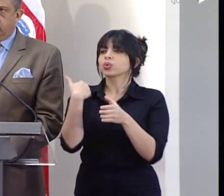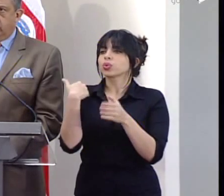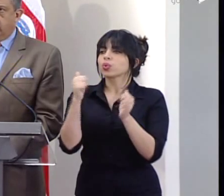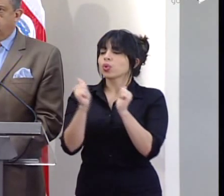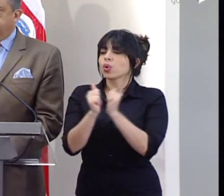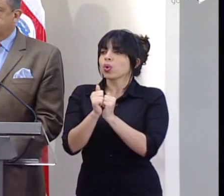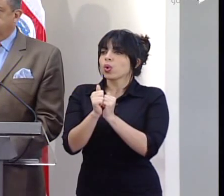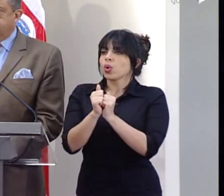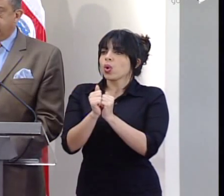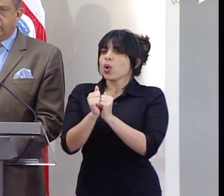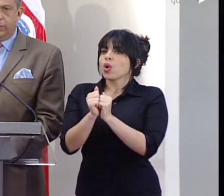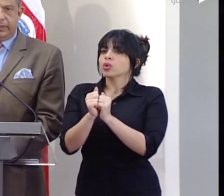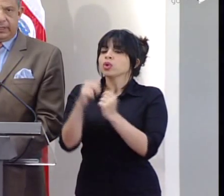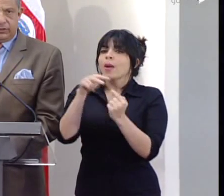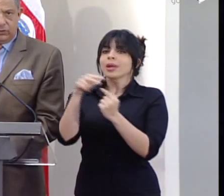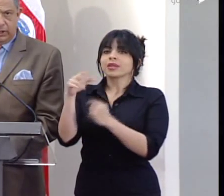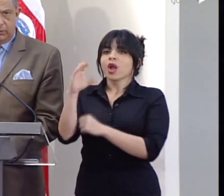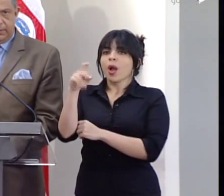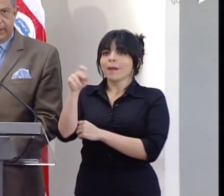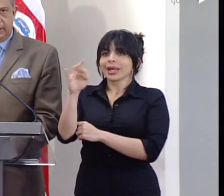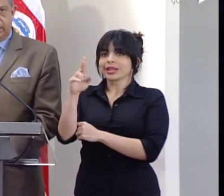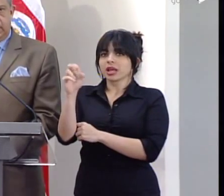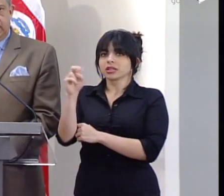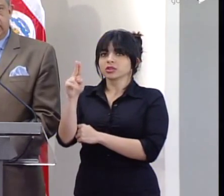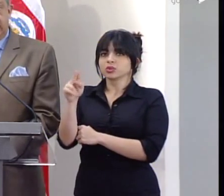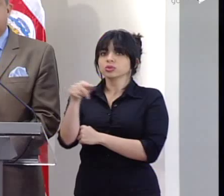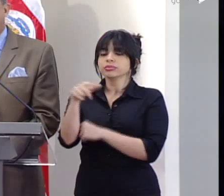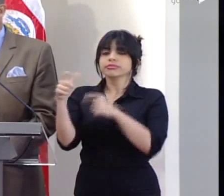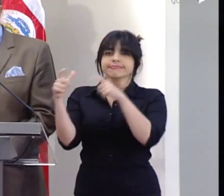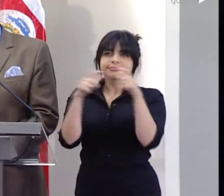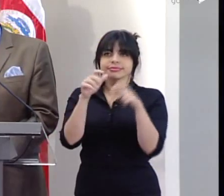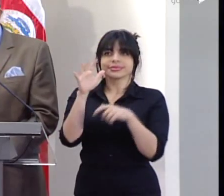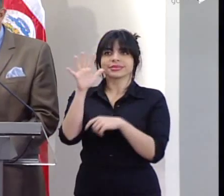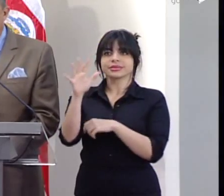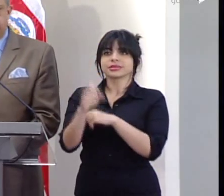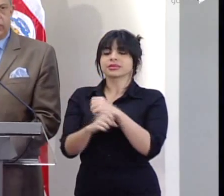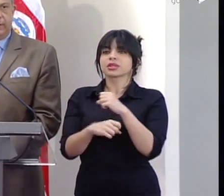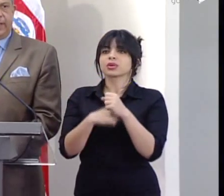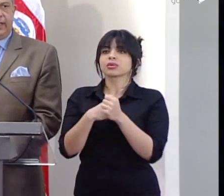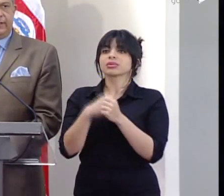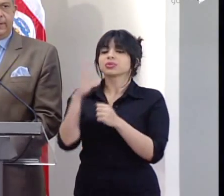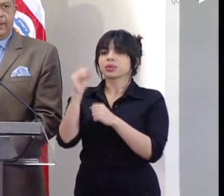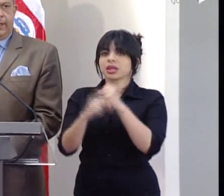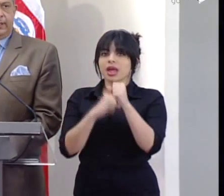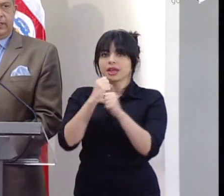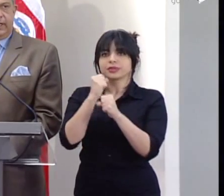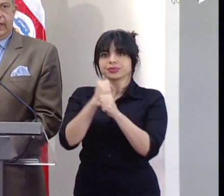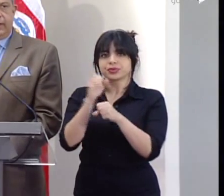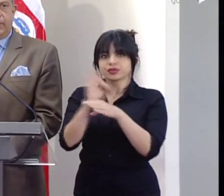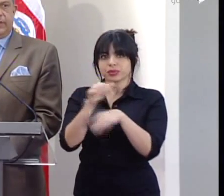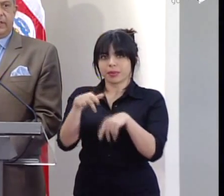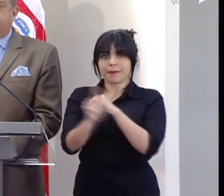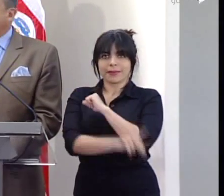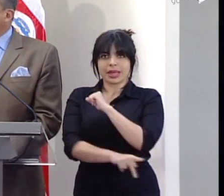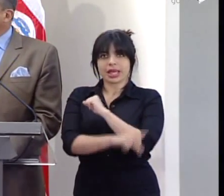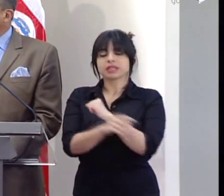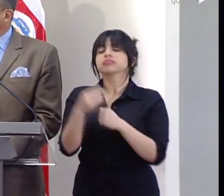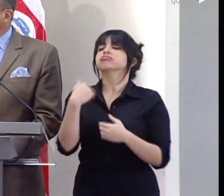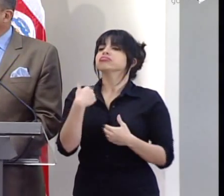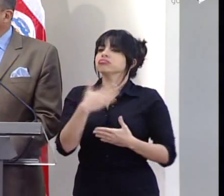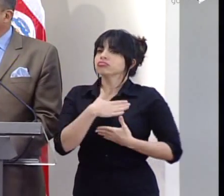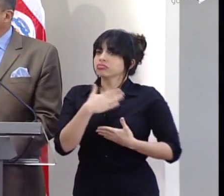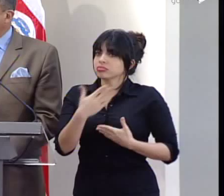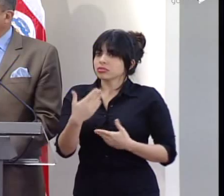los cooperativistas de Copetarrazú que cumplían 5 décadas de funcionamiento en el país, señalé que me aprestaba a tomar